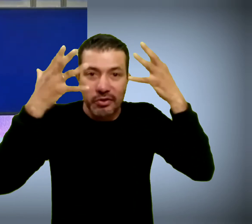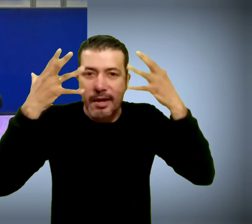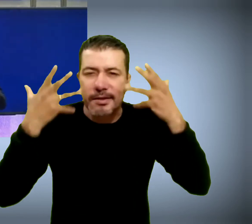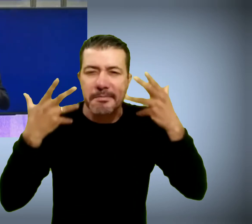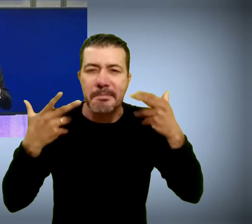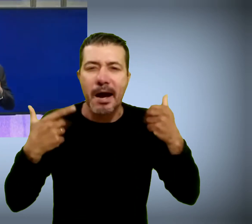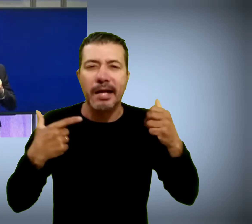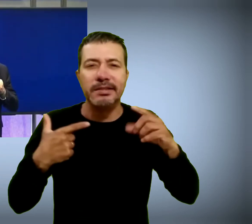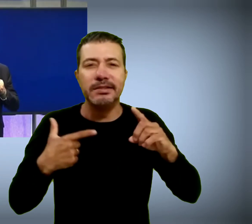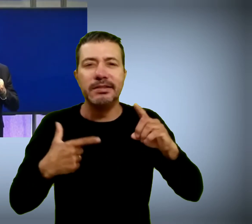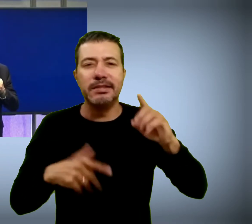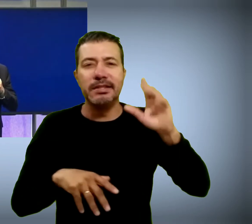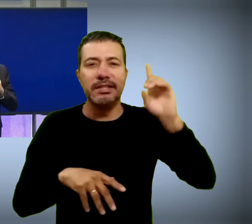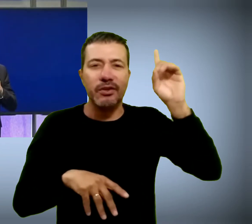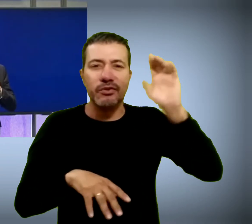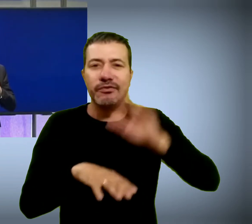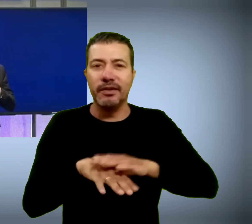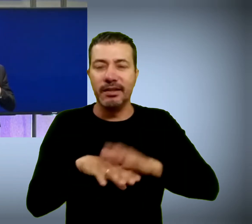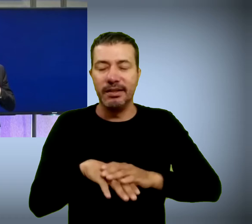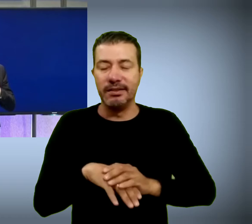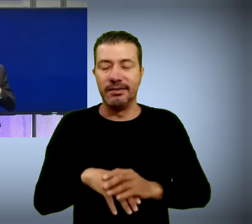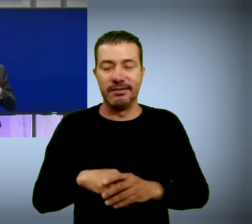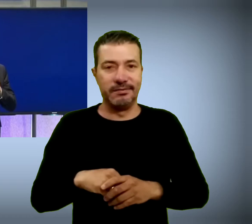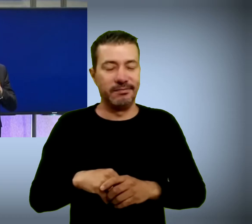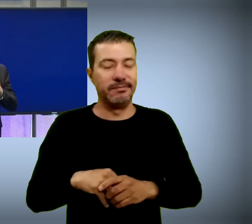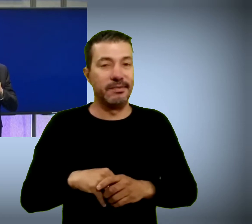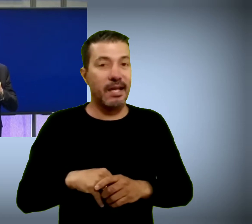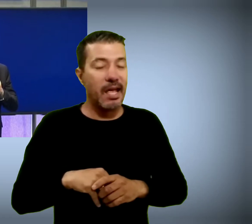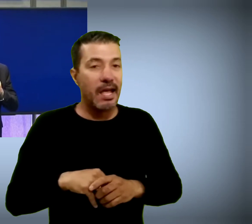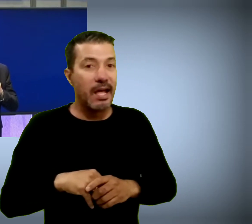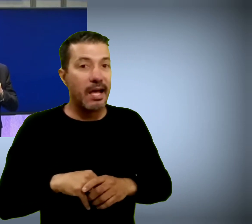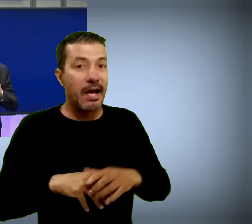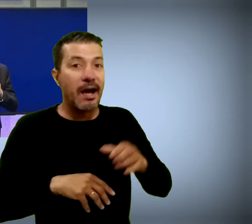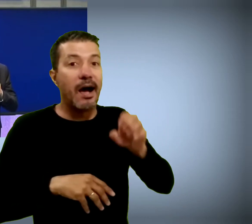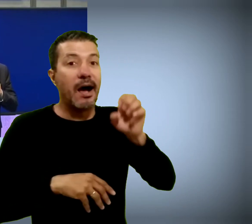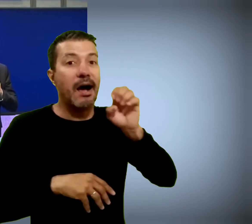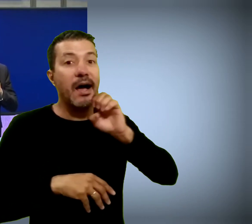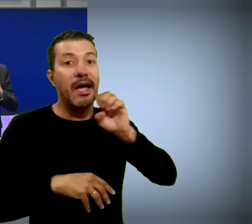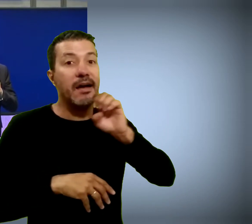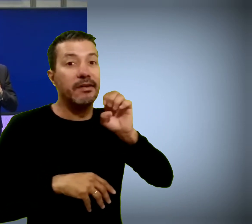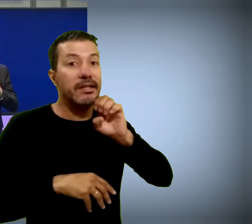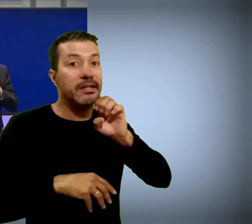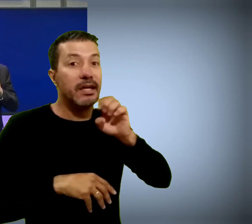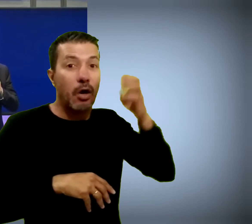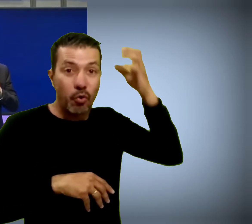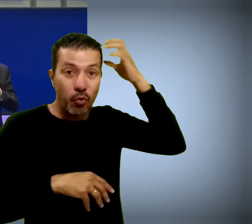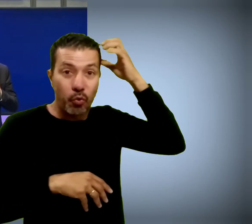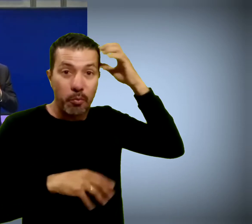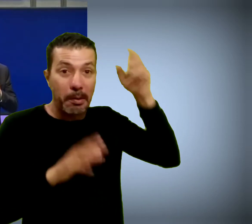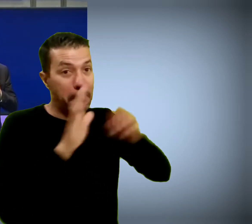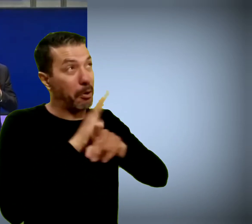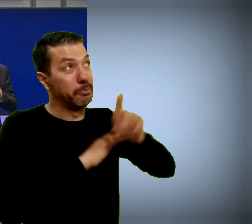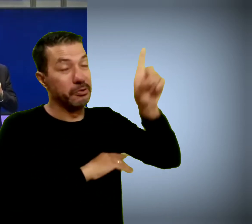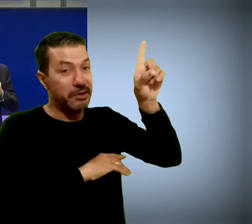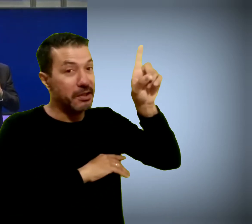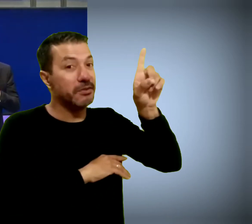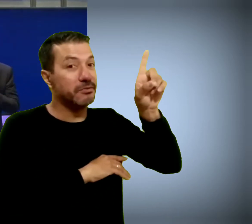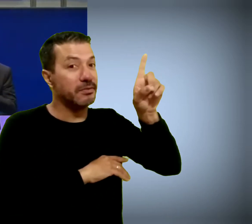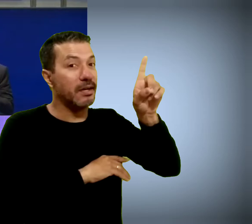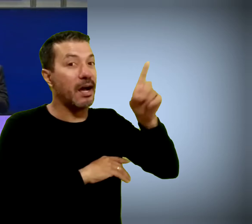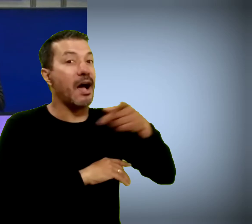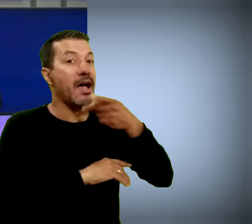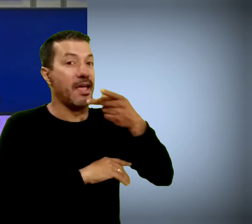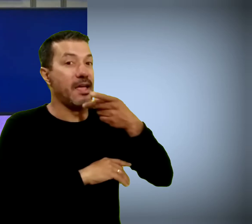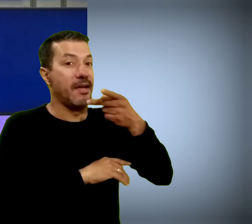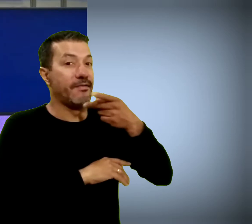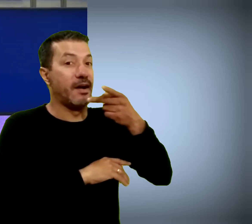feito. A Eva está também jogando a culpa em Deus. O Senhor fez essa serpente aí,